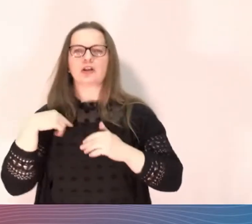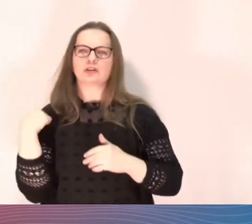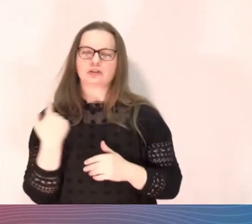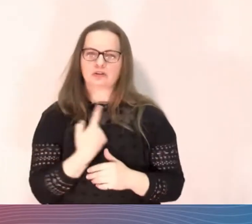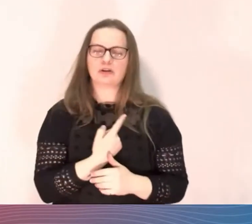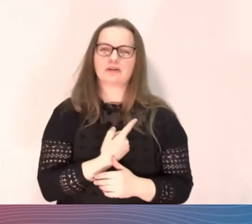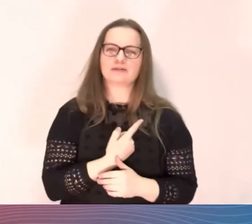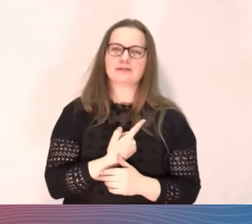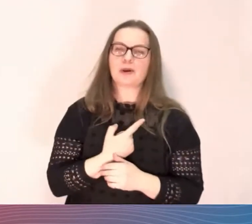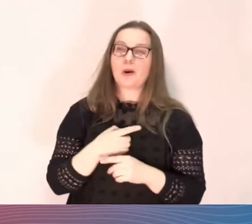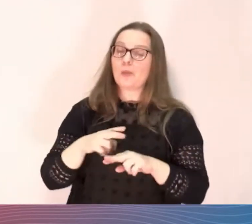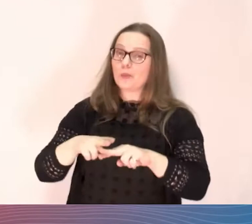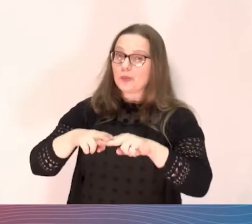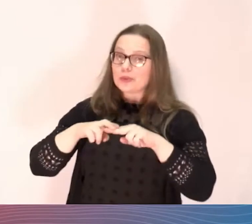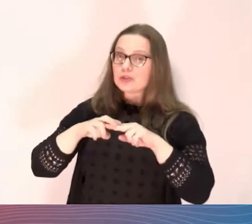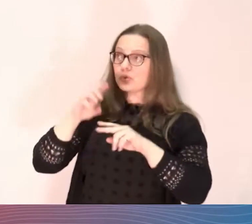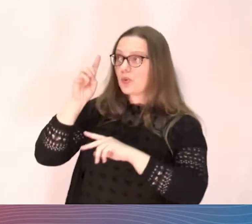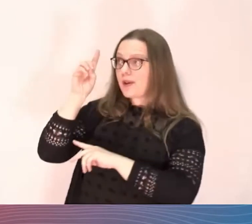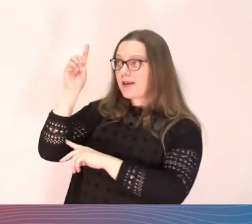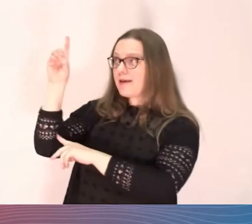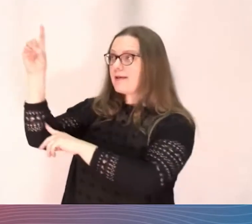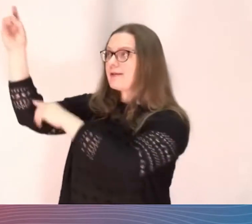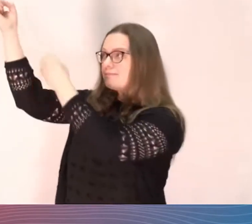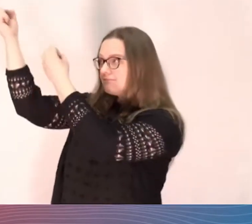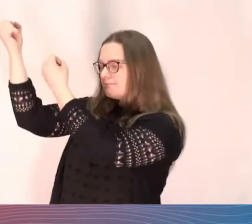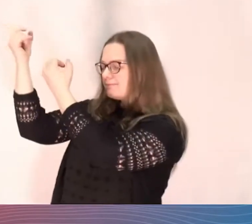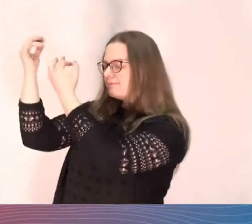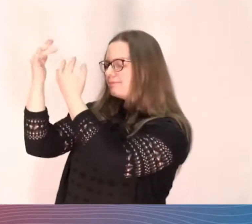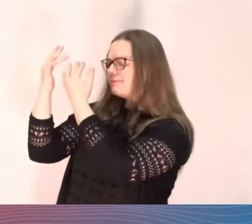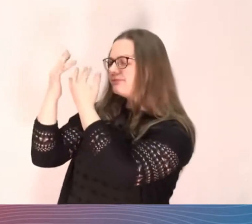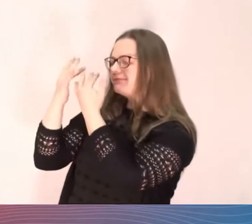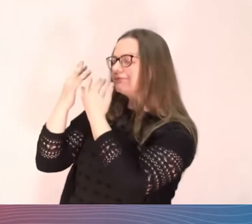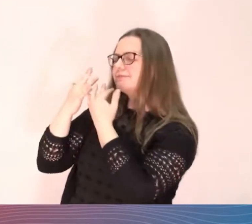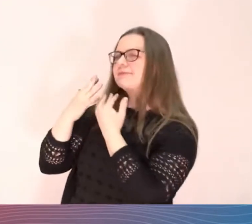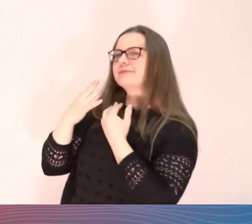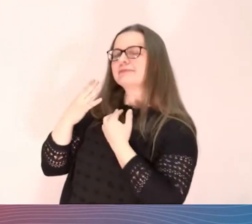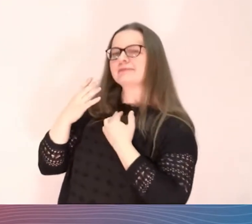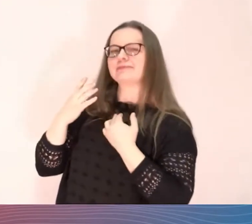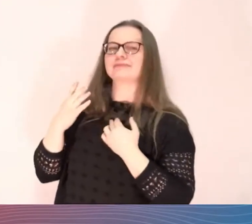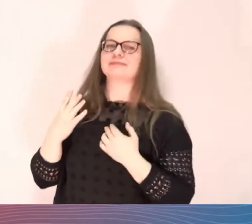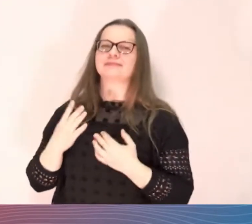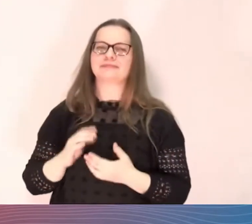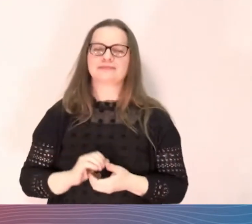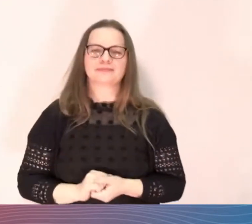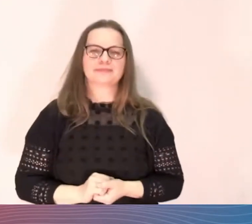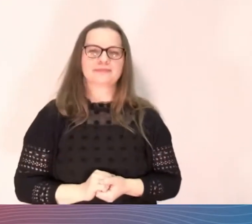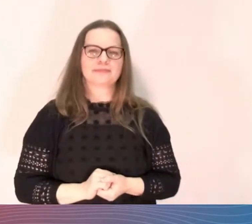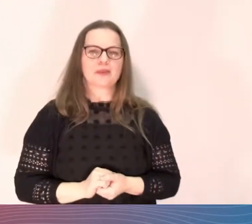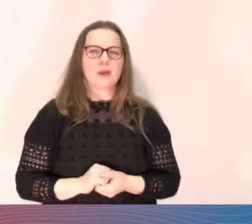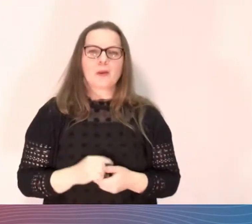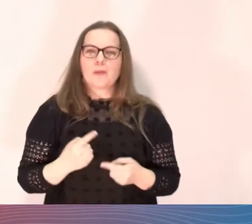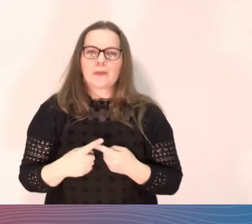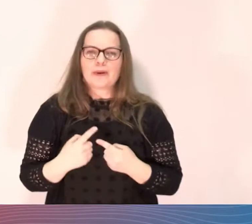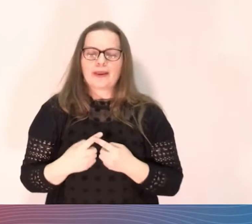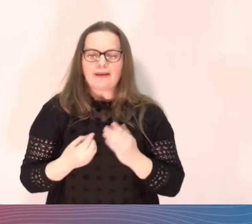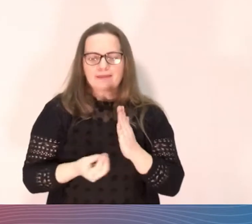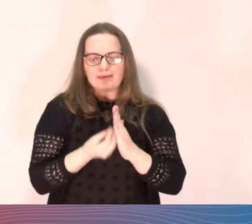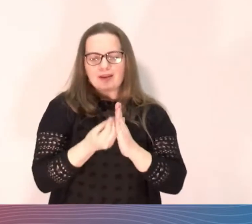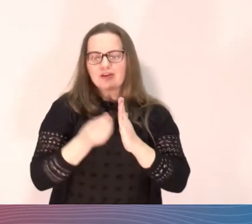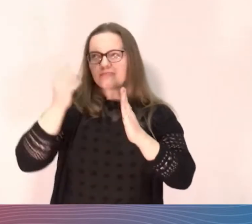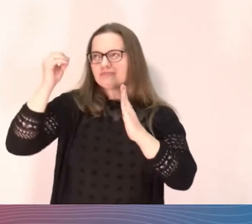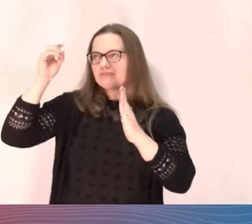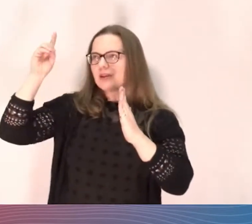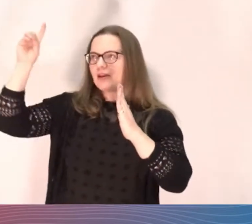que derramar do céu essa bênção espiritual para que a igreja possa cumprir o